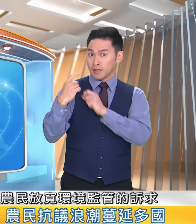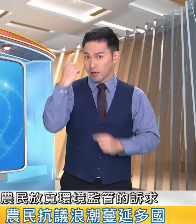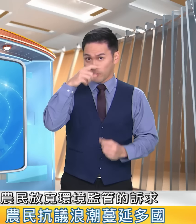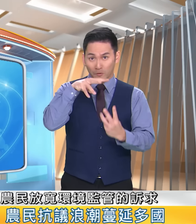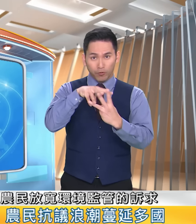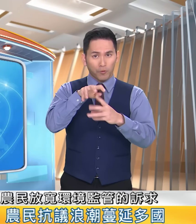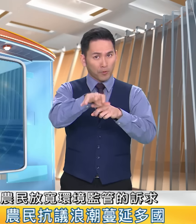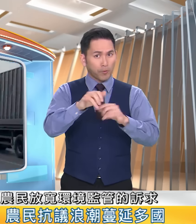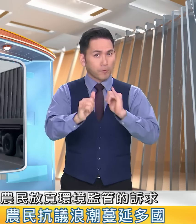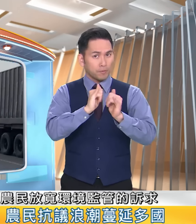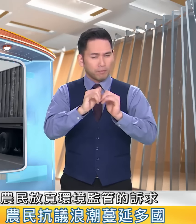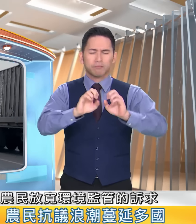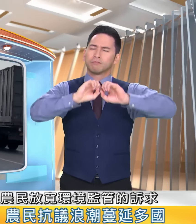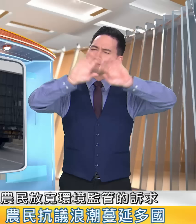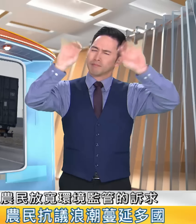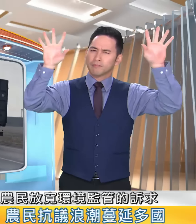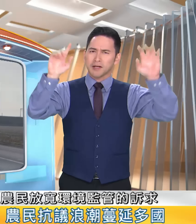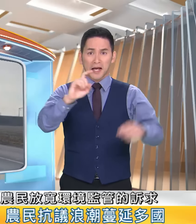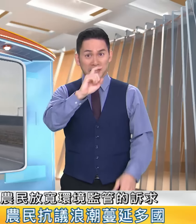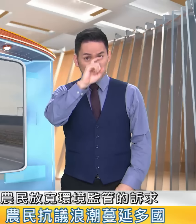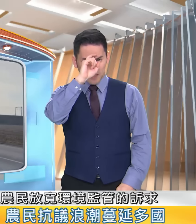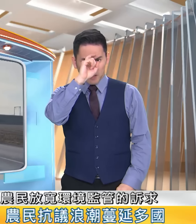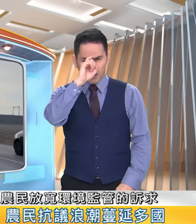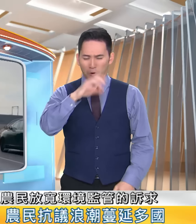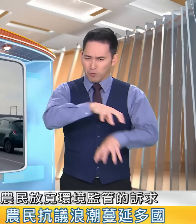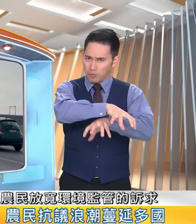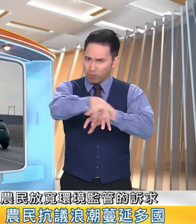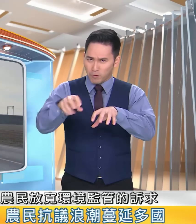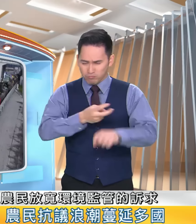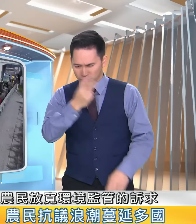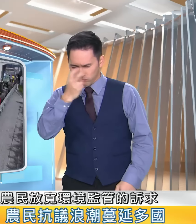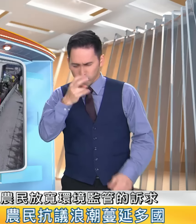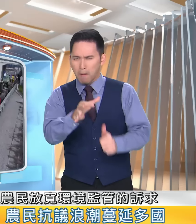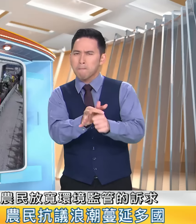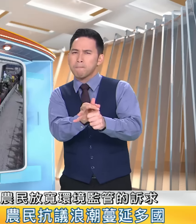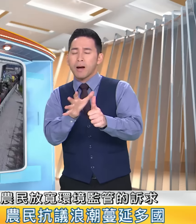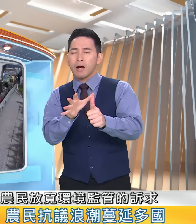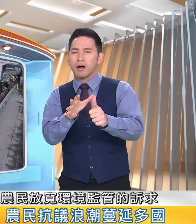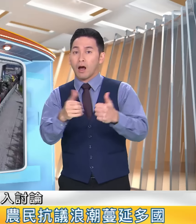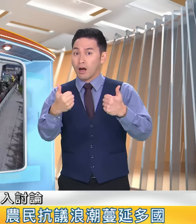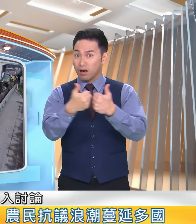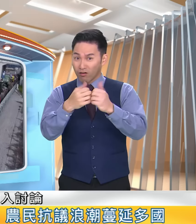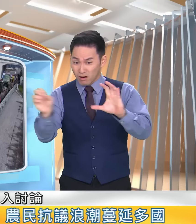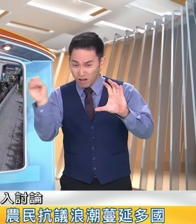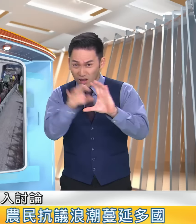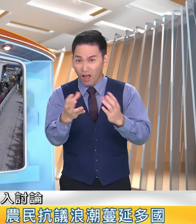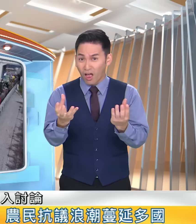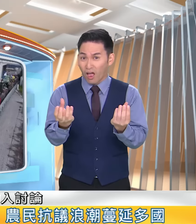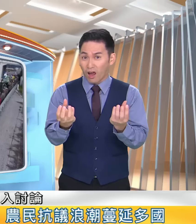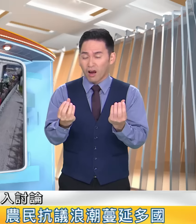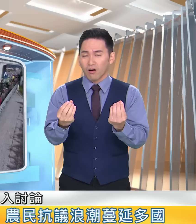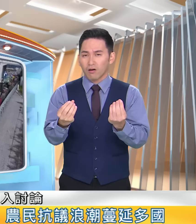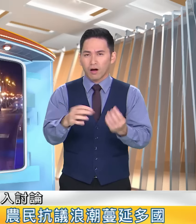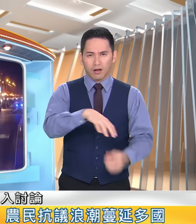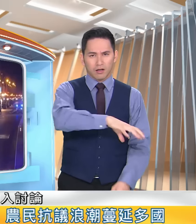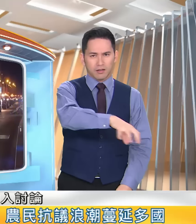期欧洲农民放宽环境监管的诉求，欧盟暂时没有纳入讨论，引发